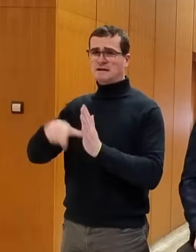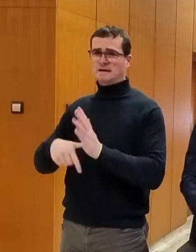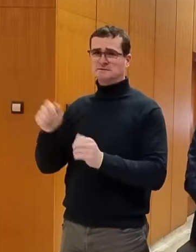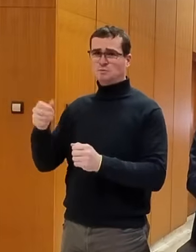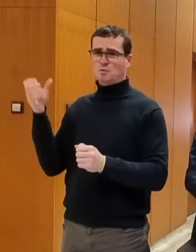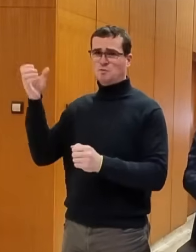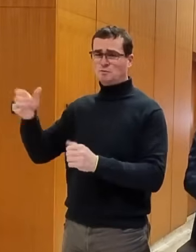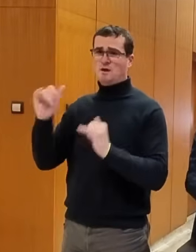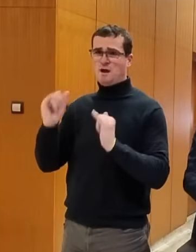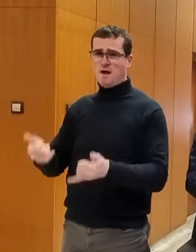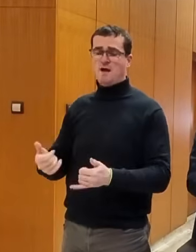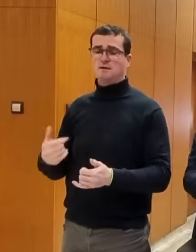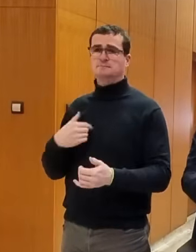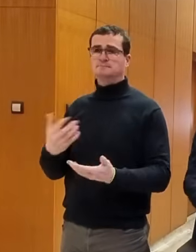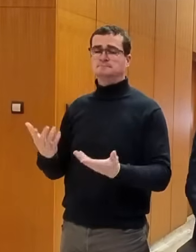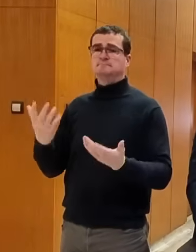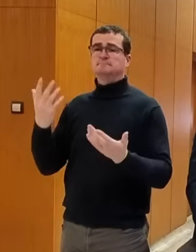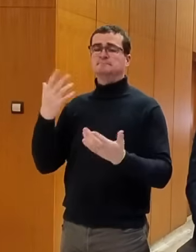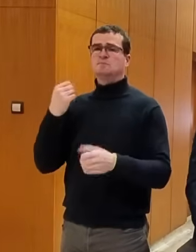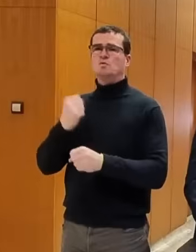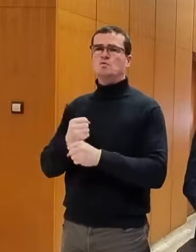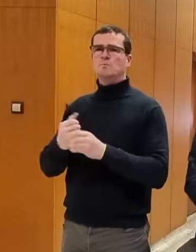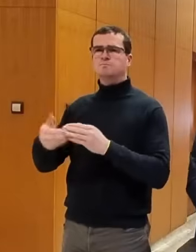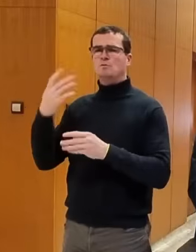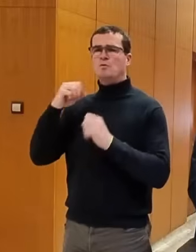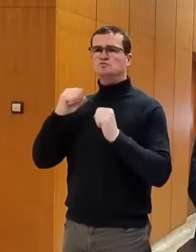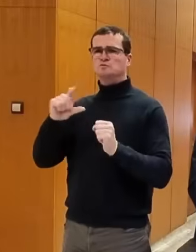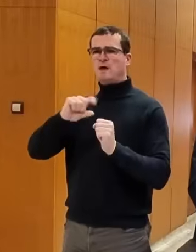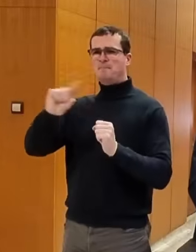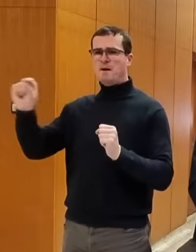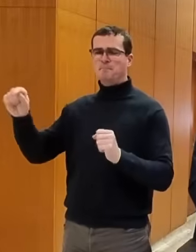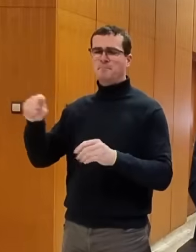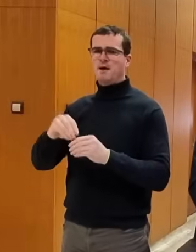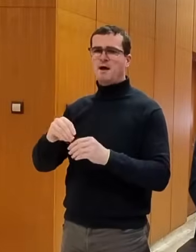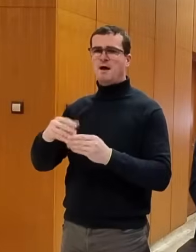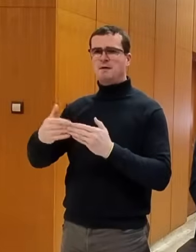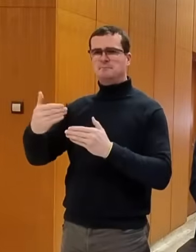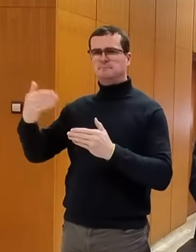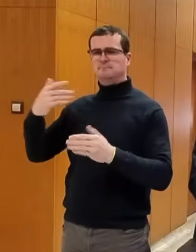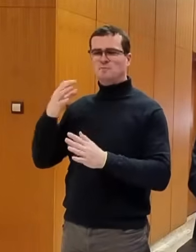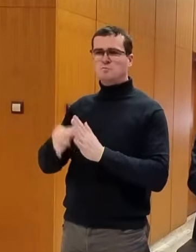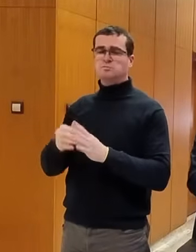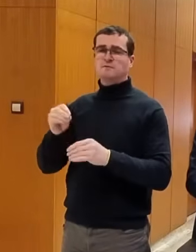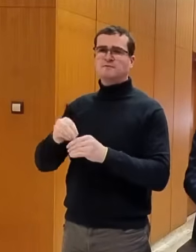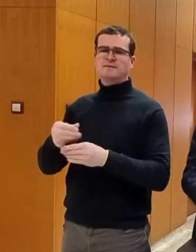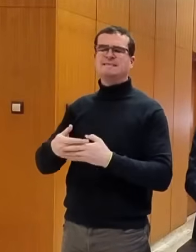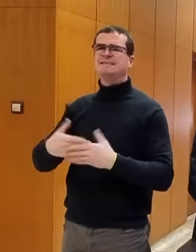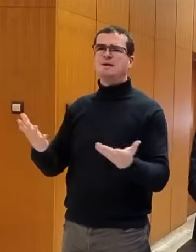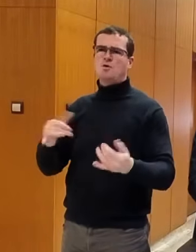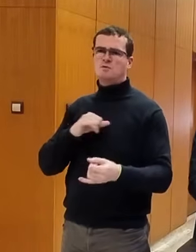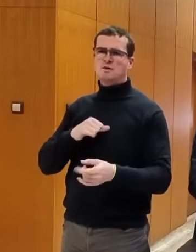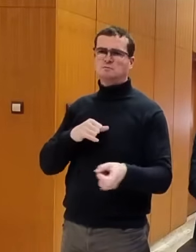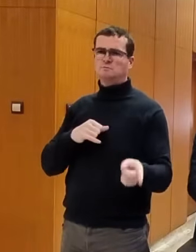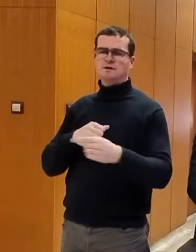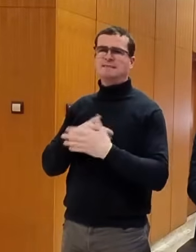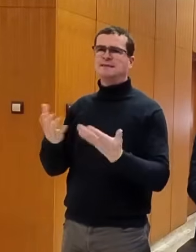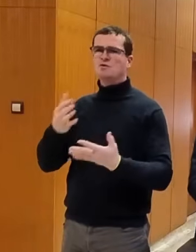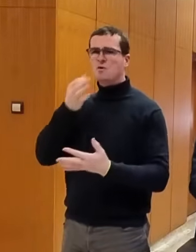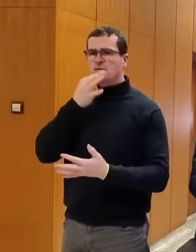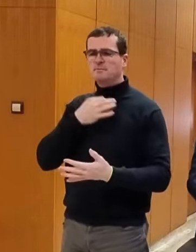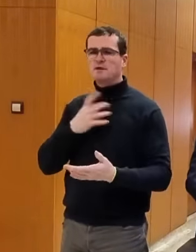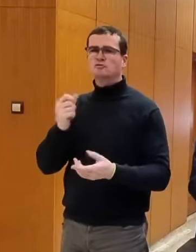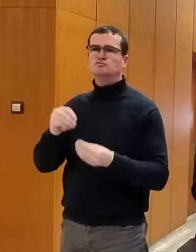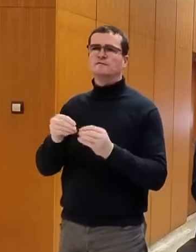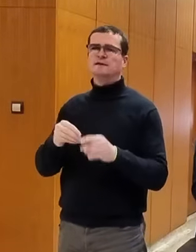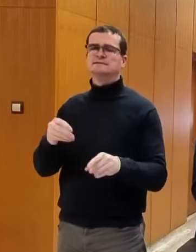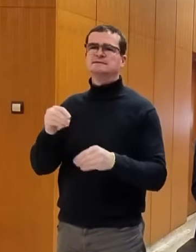Áno. Pozrite, keď sa robila súdna mapa za ostatné obdobie, vtedy vás nikoho nezaujímalo, nikto sa nepýtal, čo bude